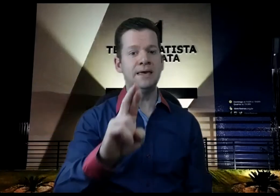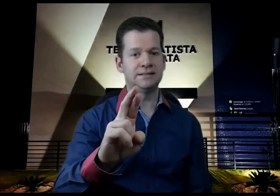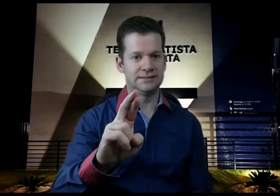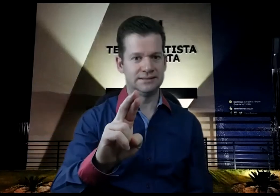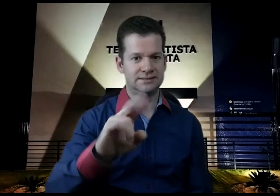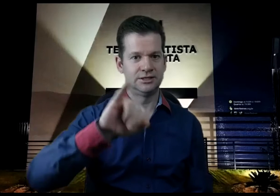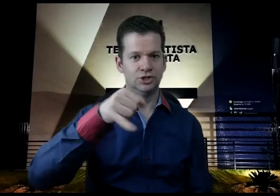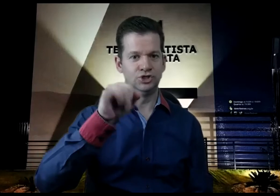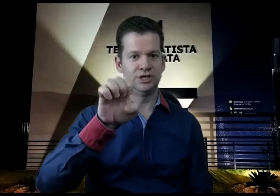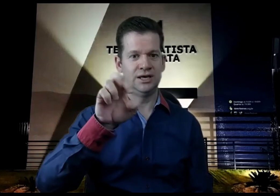Jeremias.